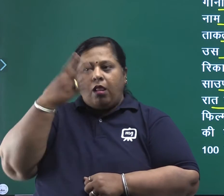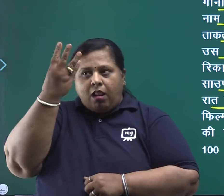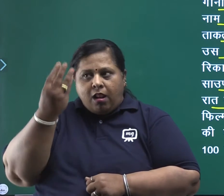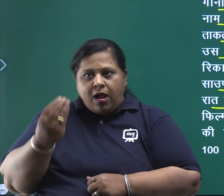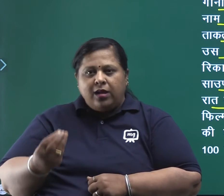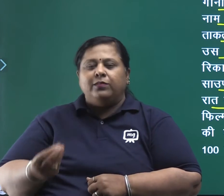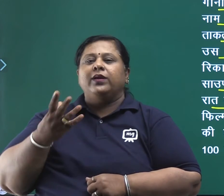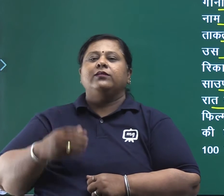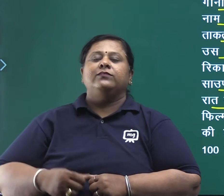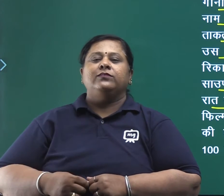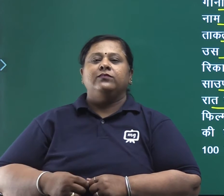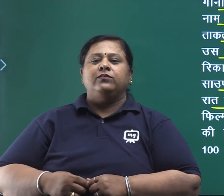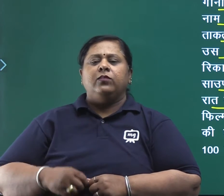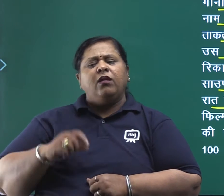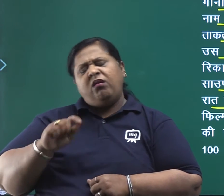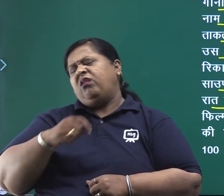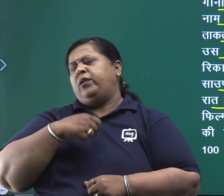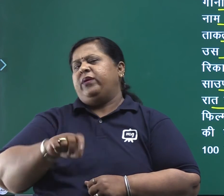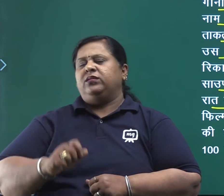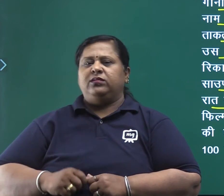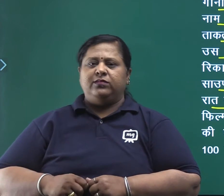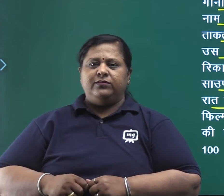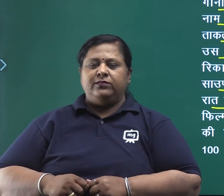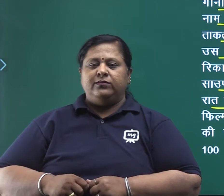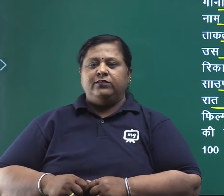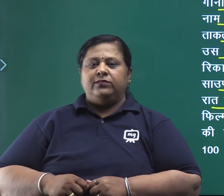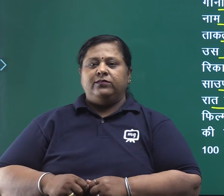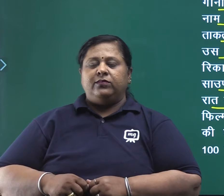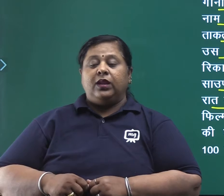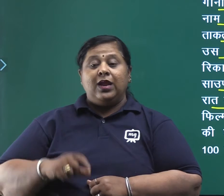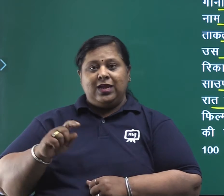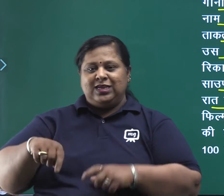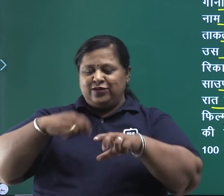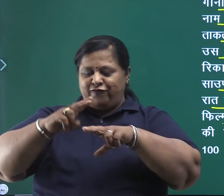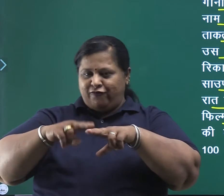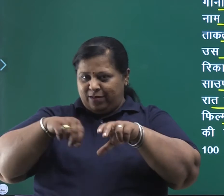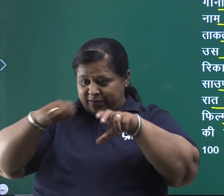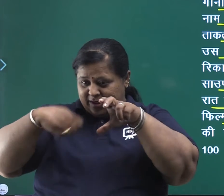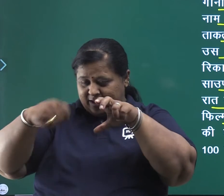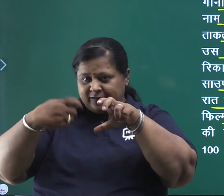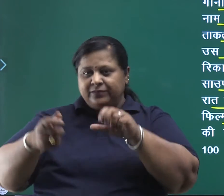रात में करनी पड़ती थी। इस फिल्म के